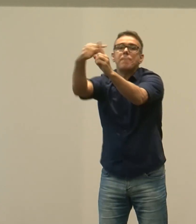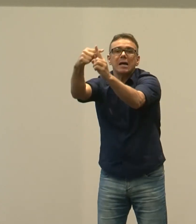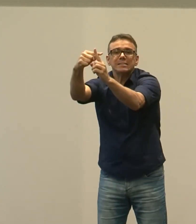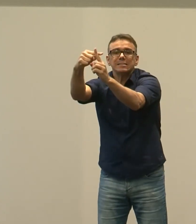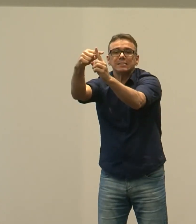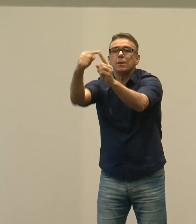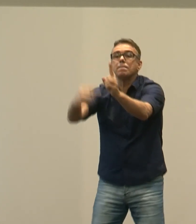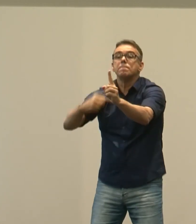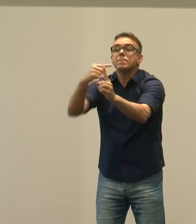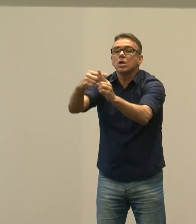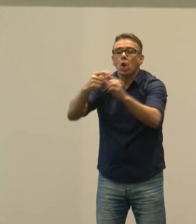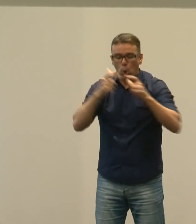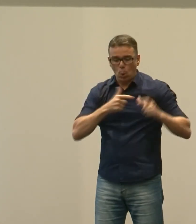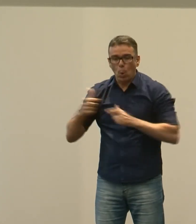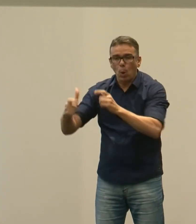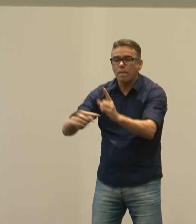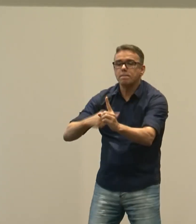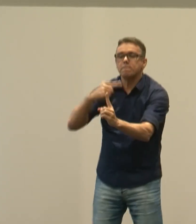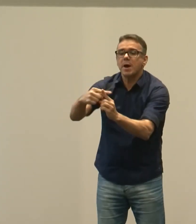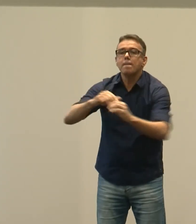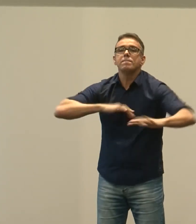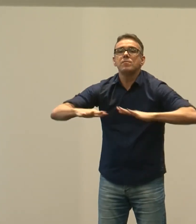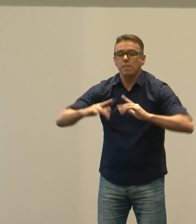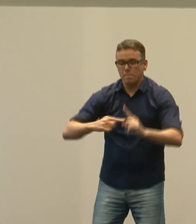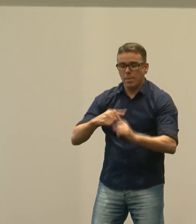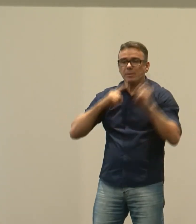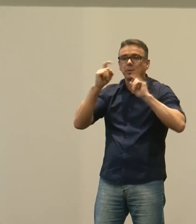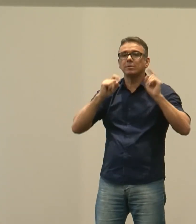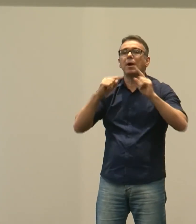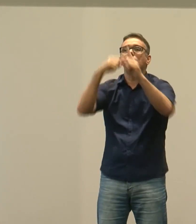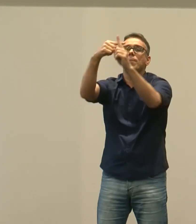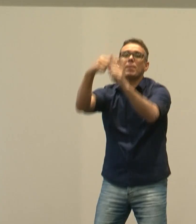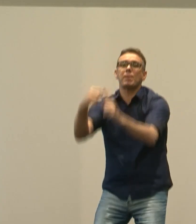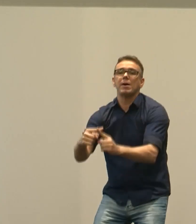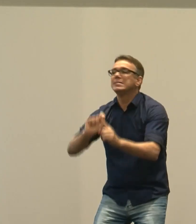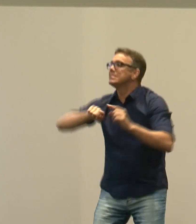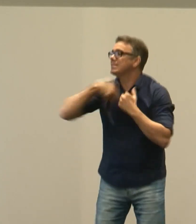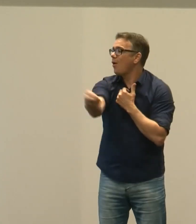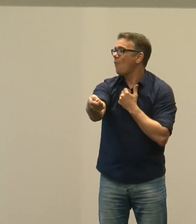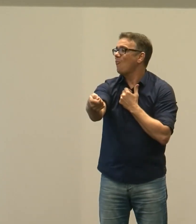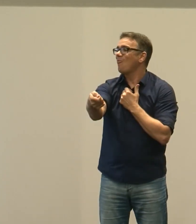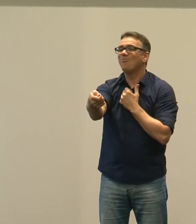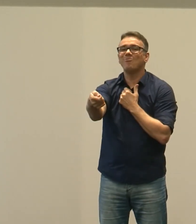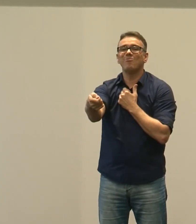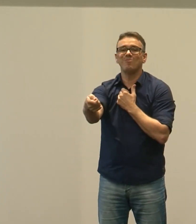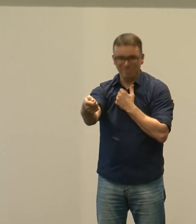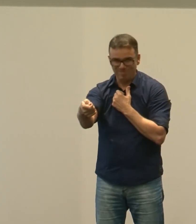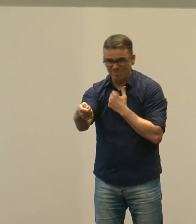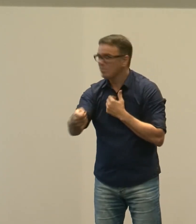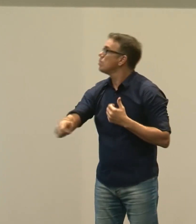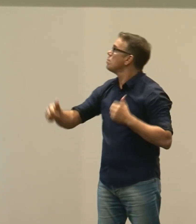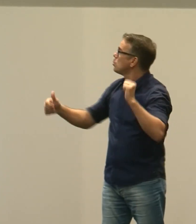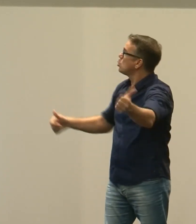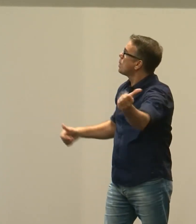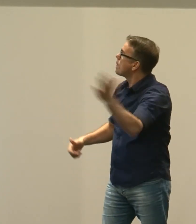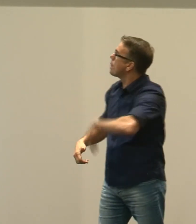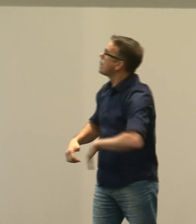compacta, e acrescentar o movimento, acrescentar a expressão, e isso tudo é o que forma o sinal.